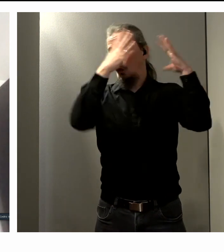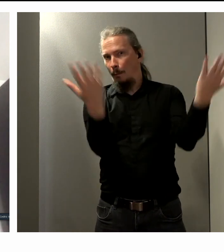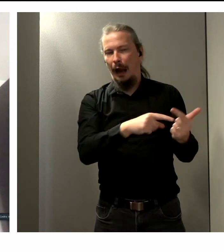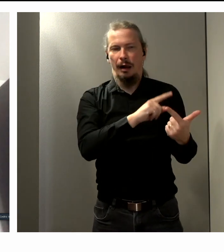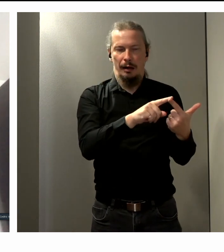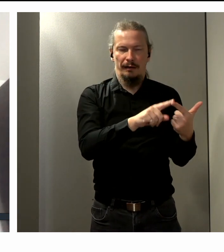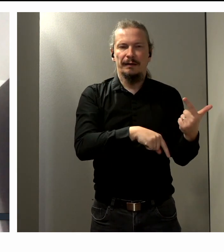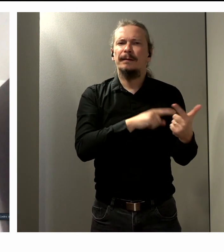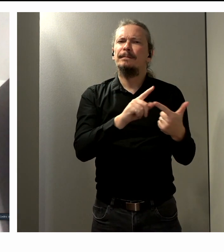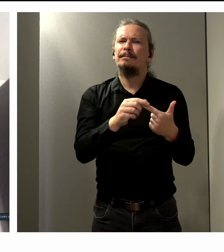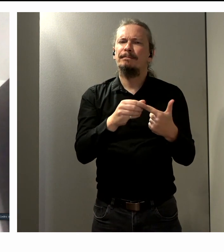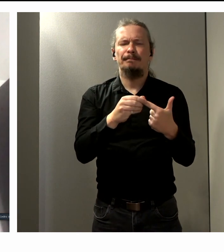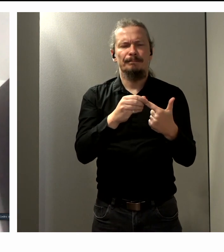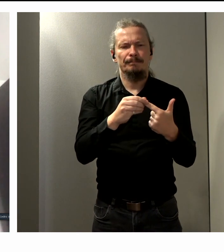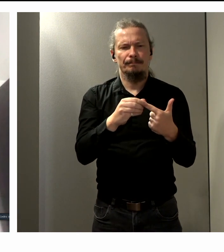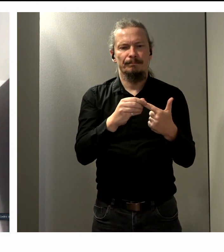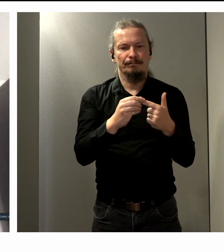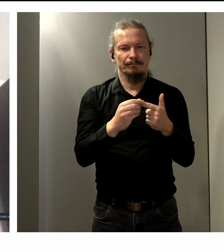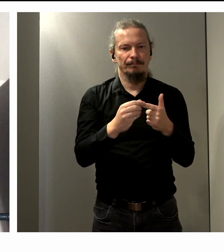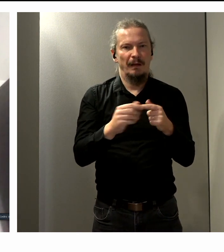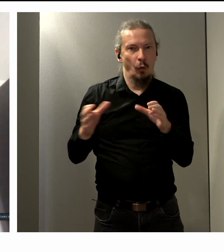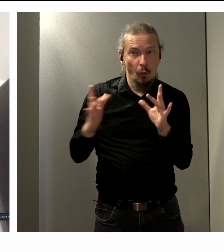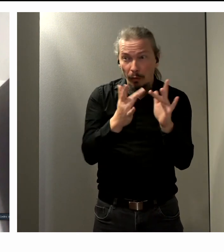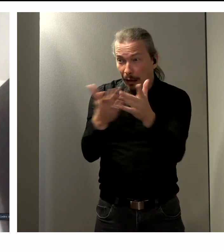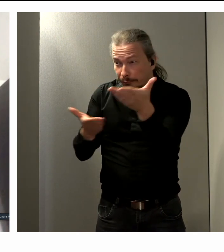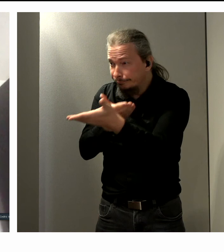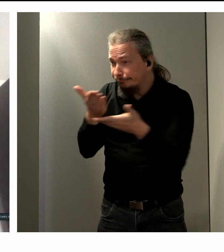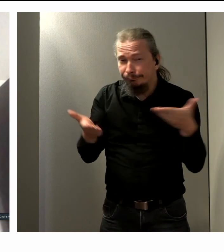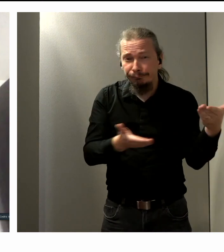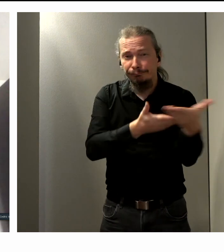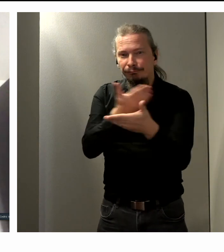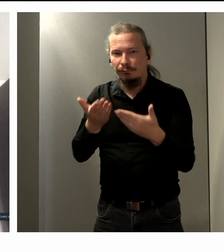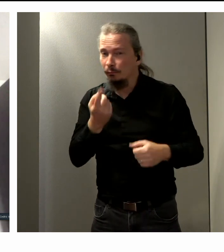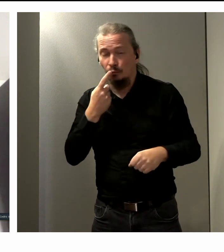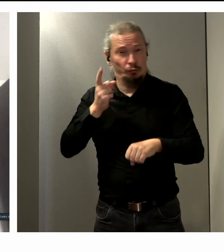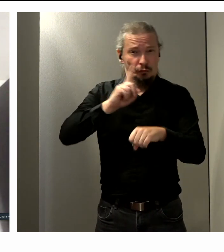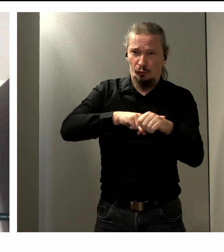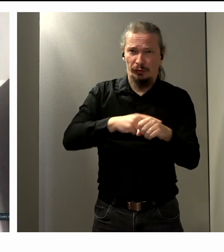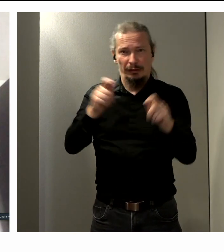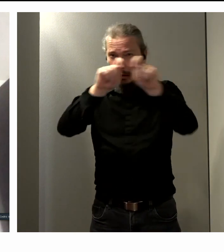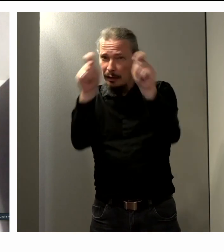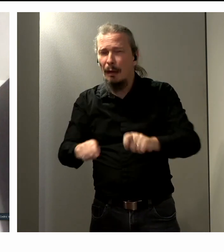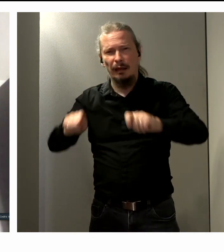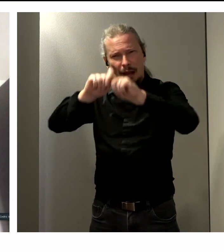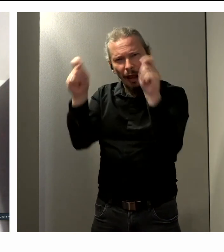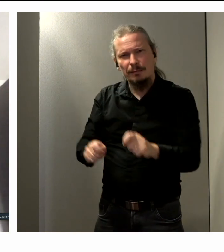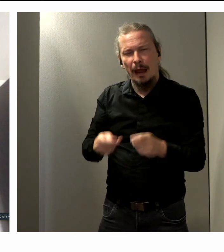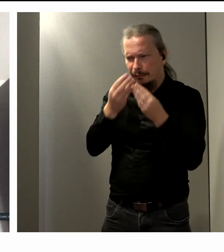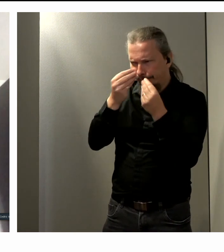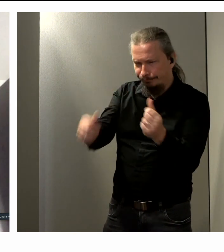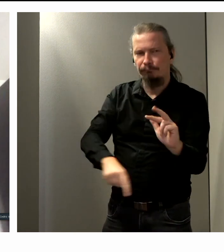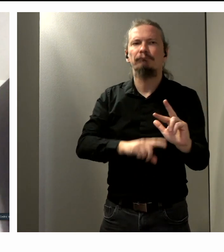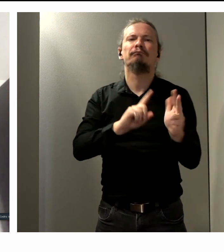le fait d'être en contact les uns avec les autres et que ça se joue énormément au niveau du respect de la